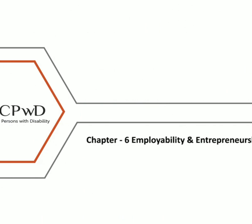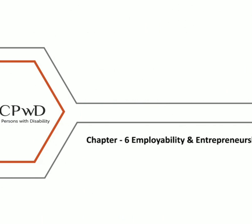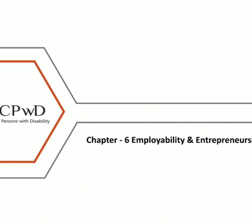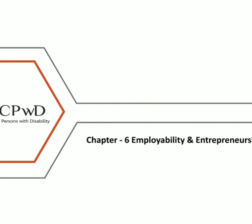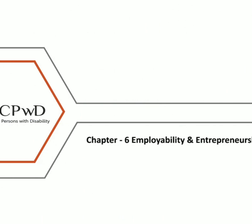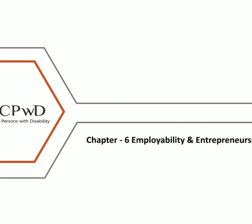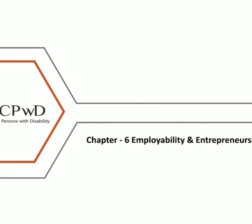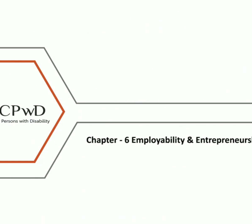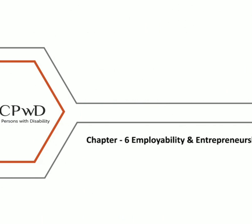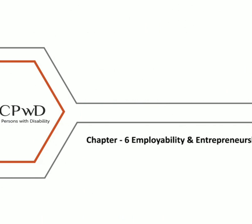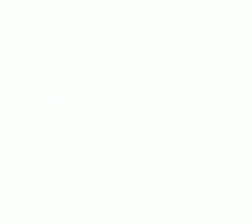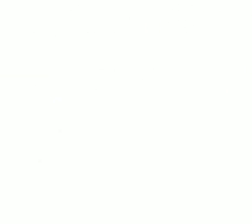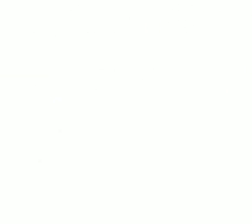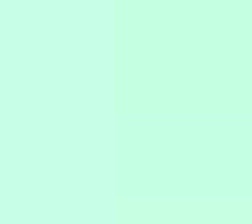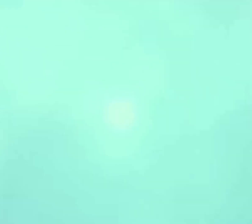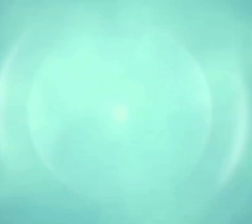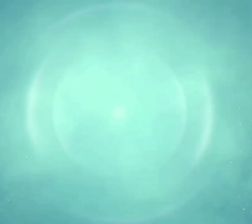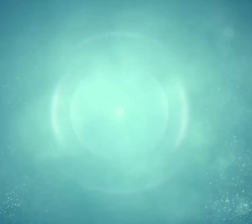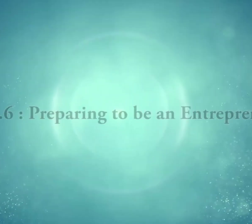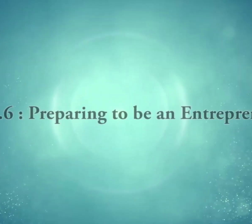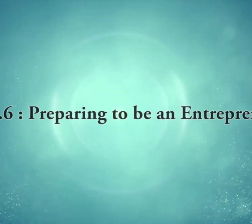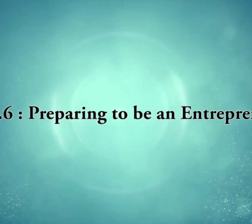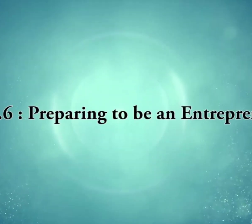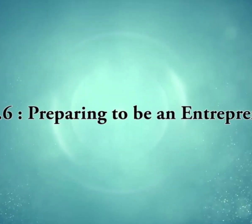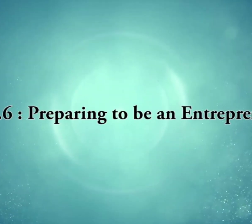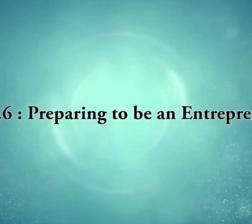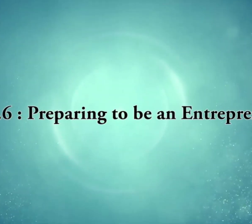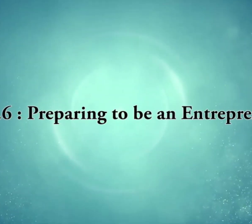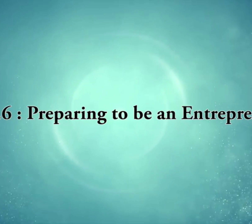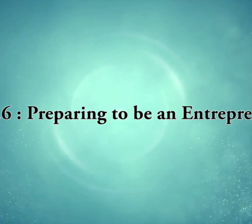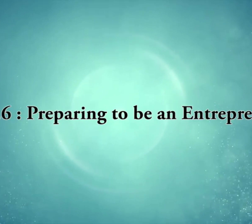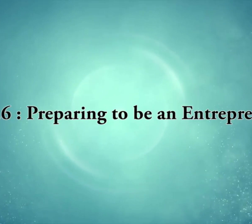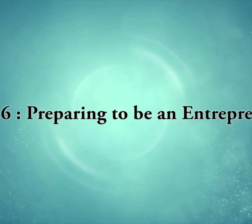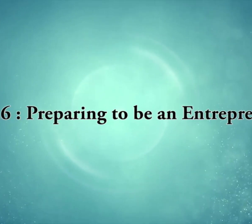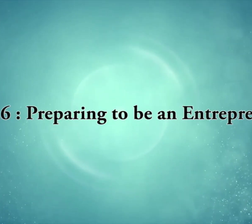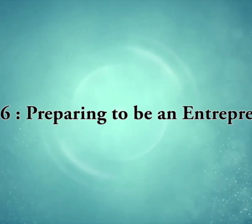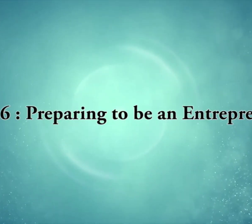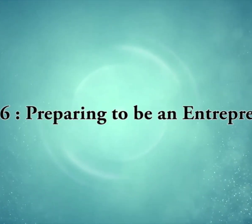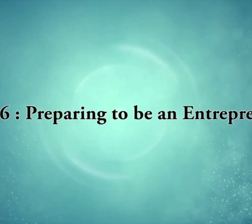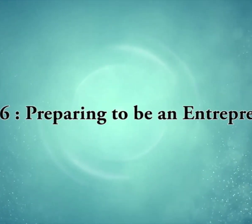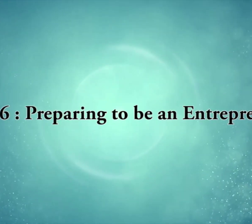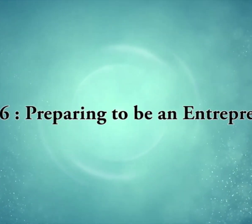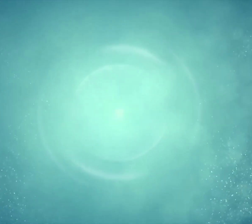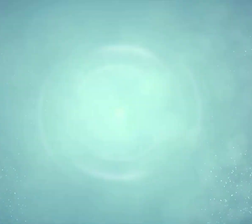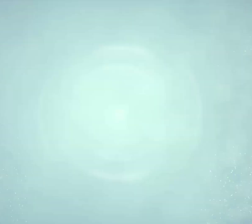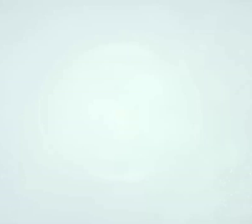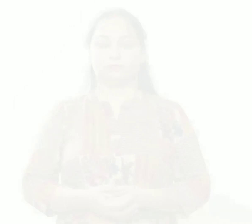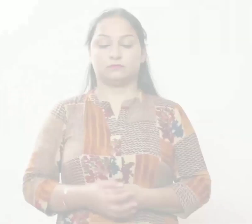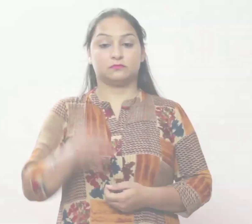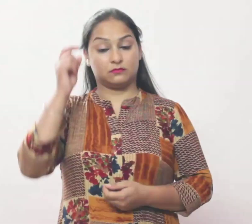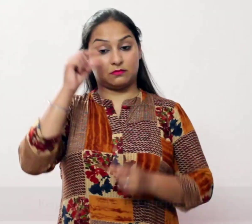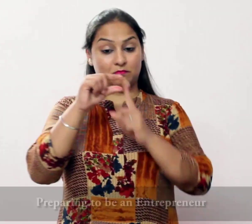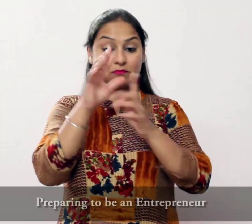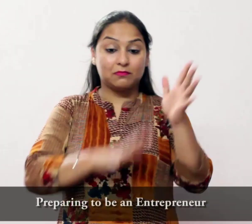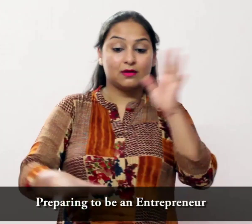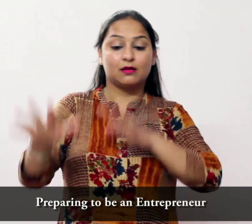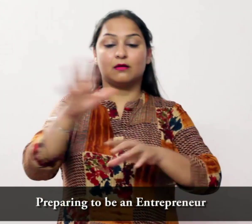और उद्यमिता कौशल। इकाई 6.6 एक उद्यमी बनने की तैयारी।